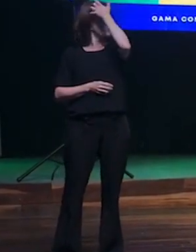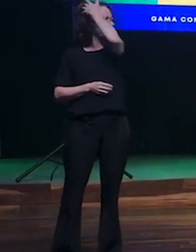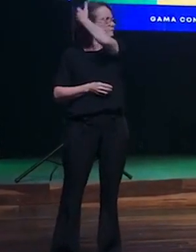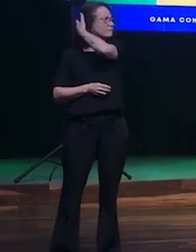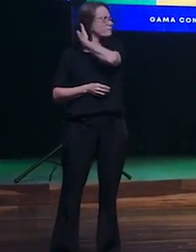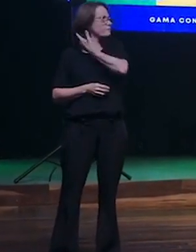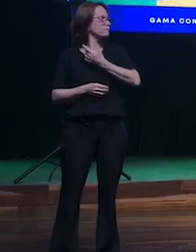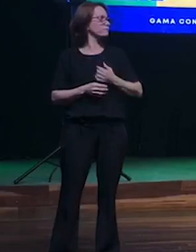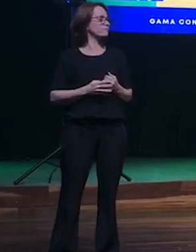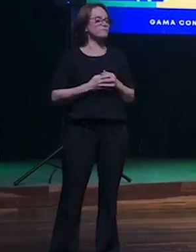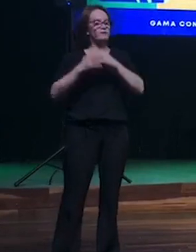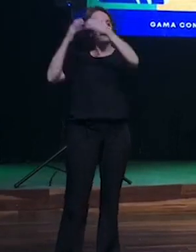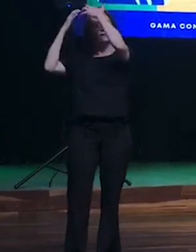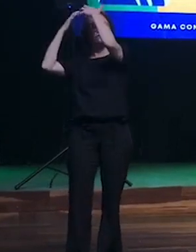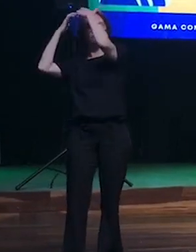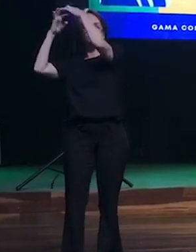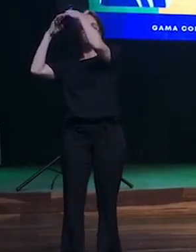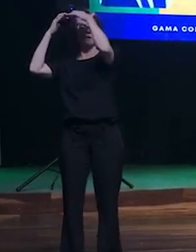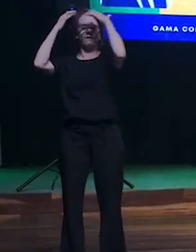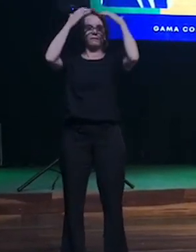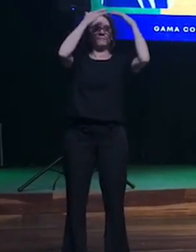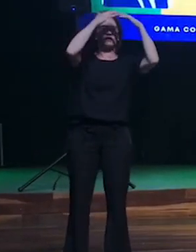É cérebro a cérebro.